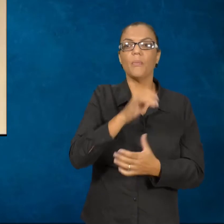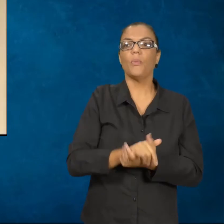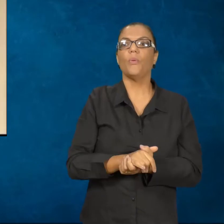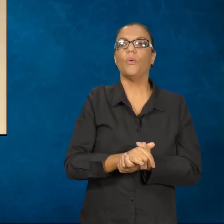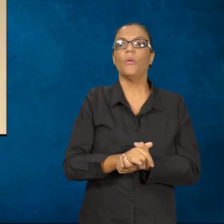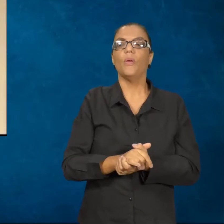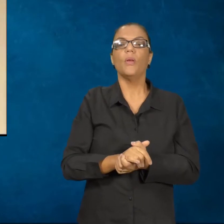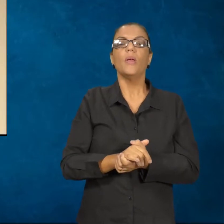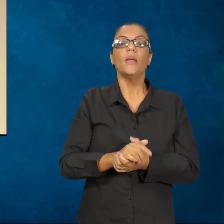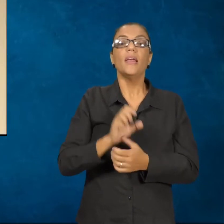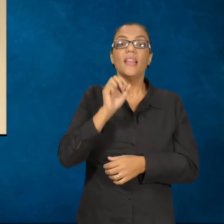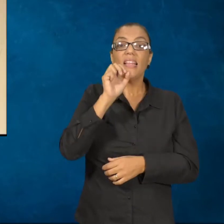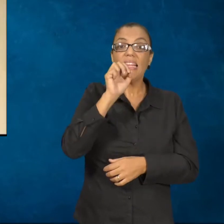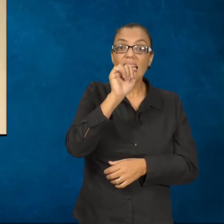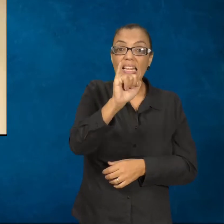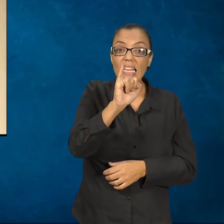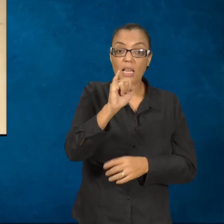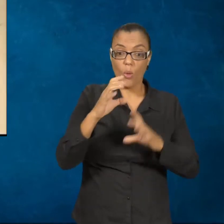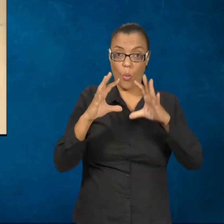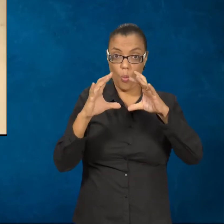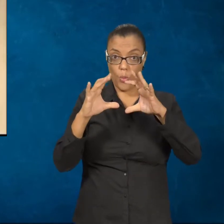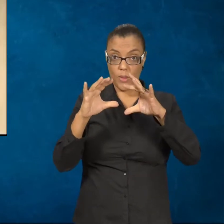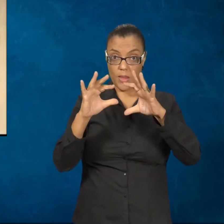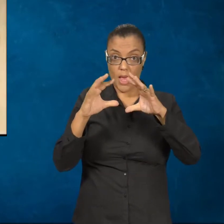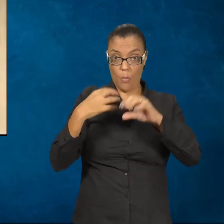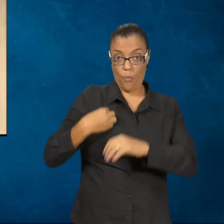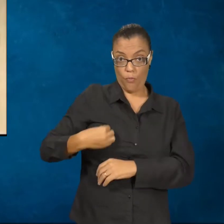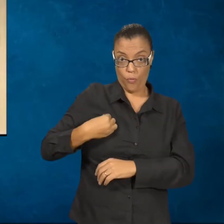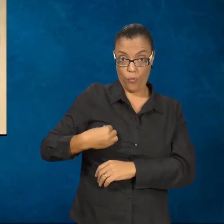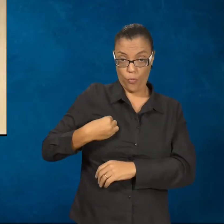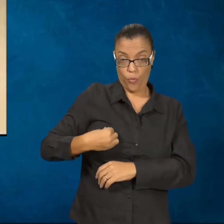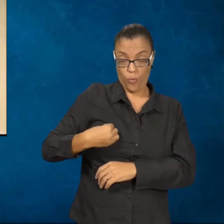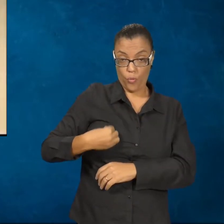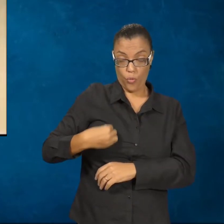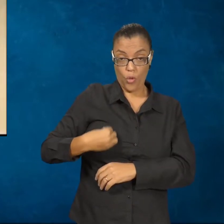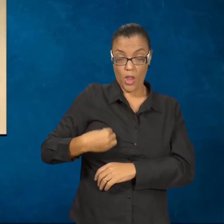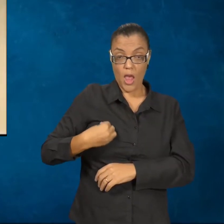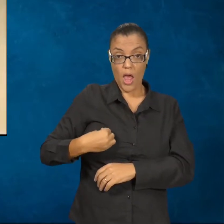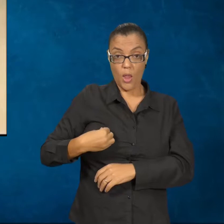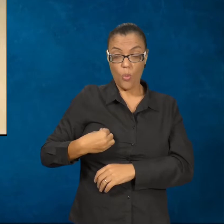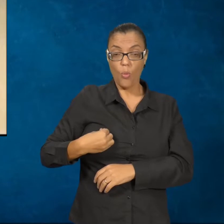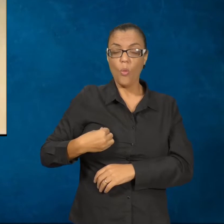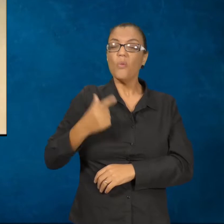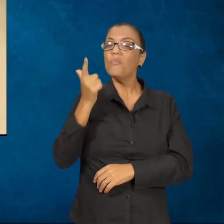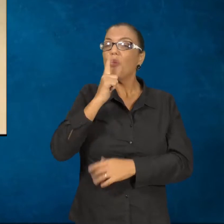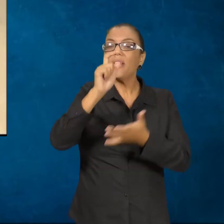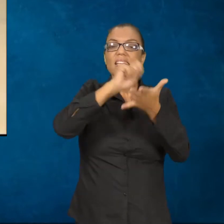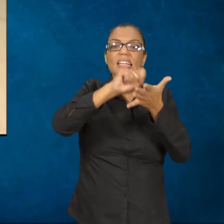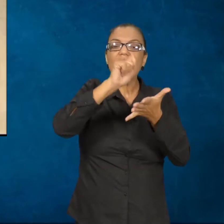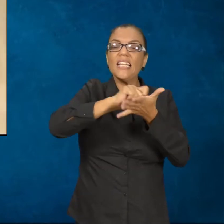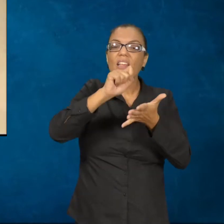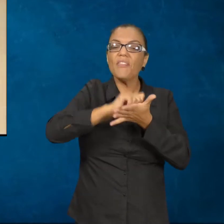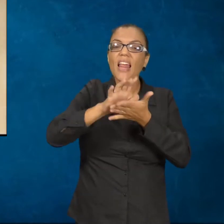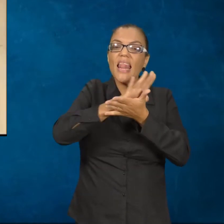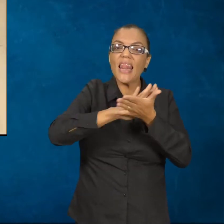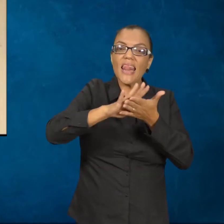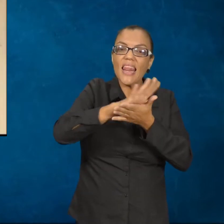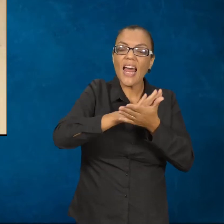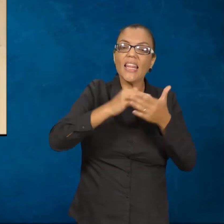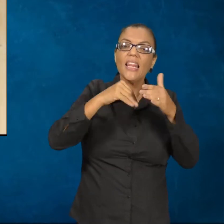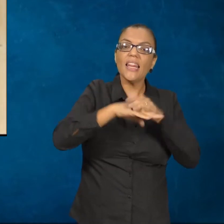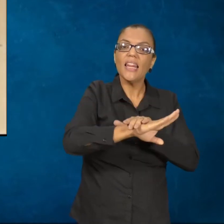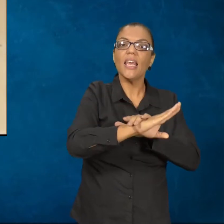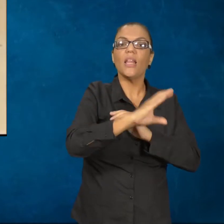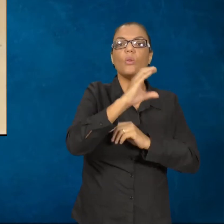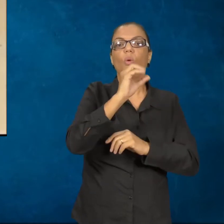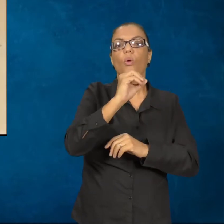nobre do cérebro enquanto o cérebro estiver funcionando. Enquanto o cérebro estiver em funcionamento, o